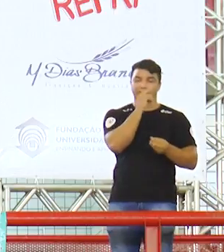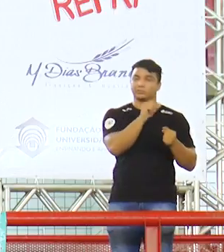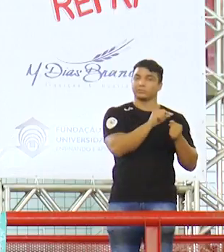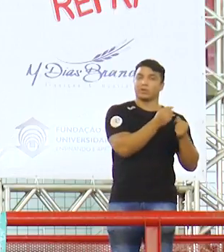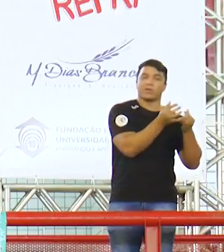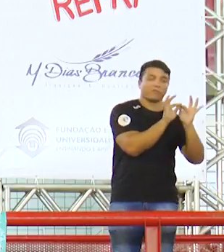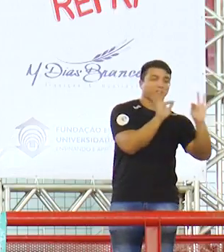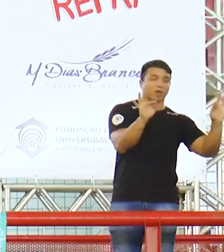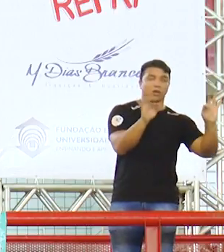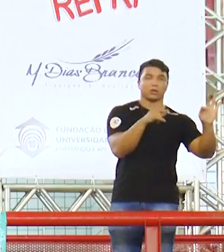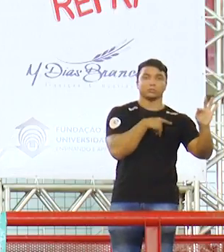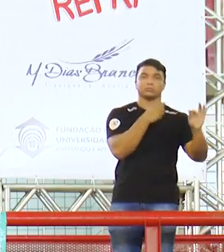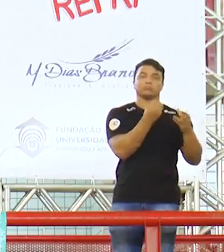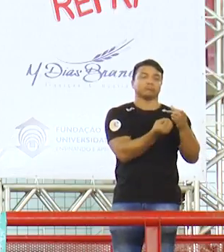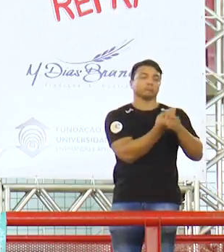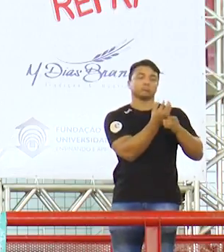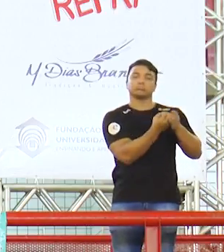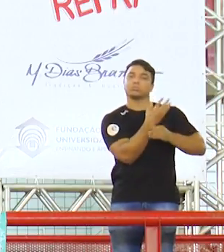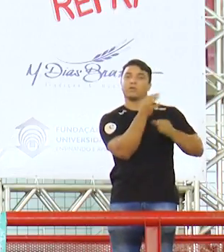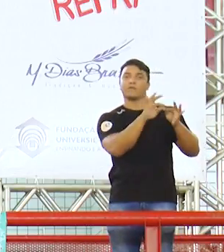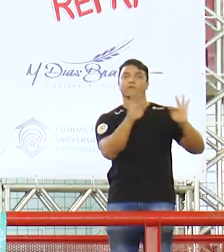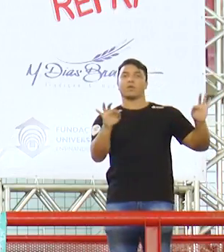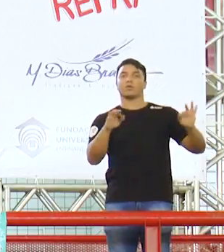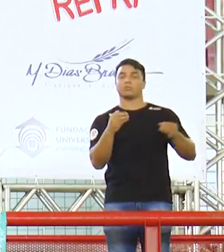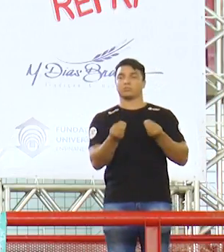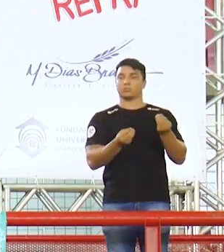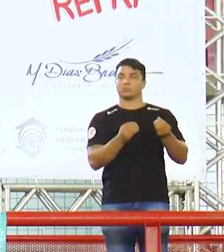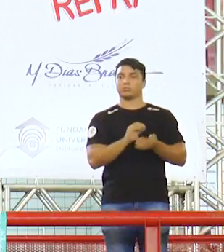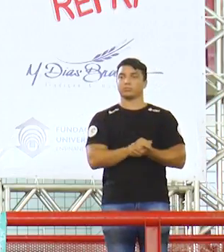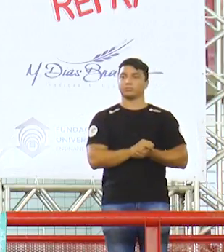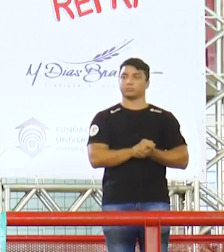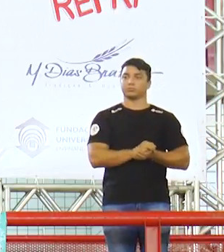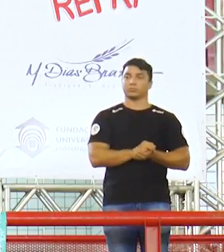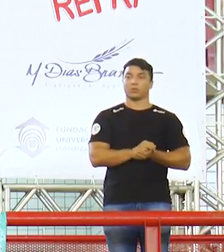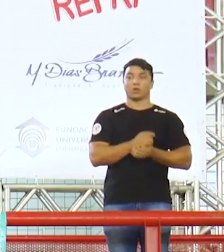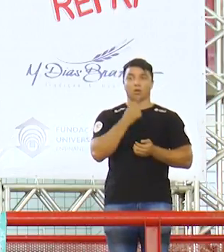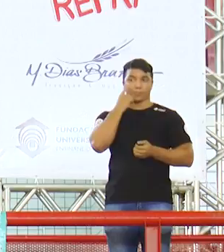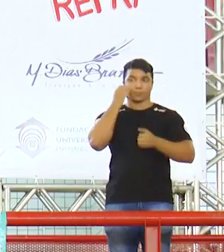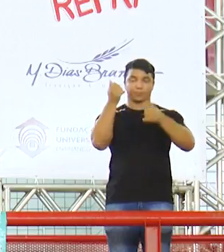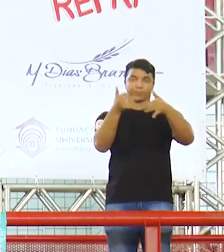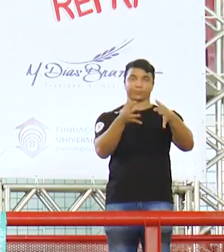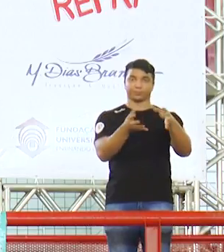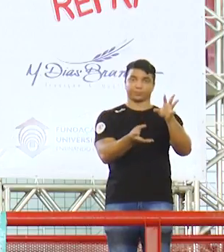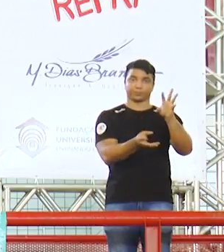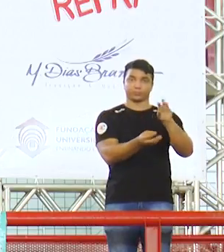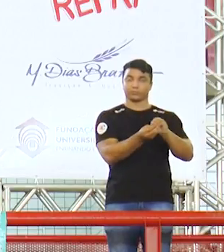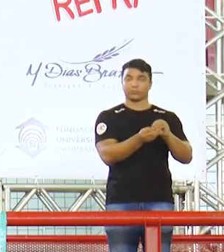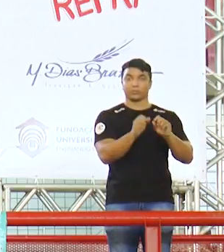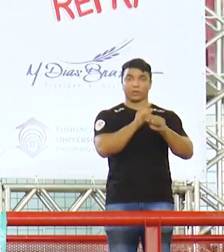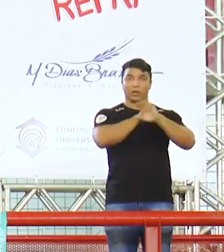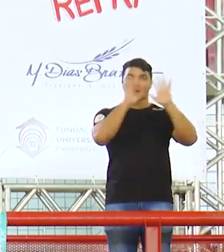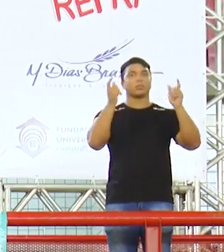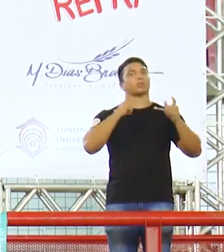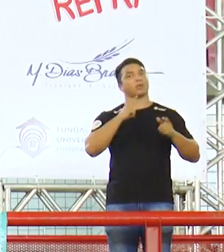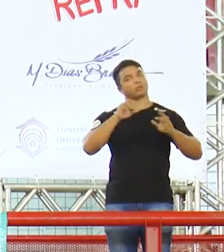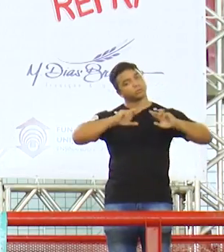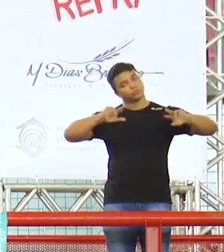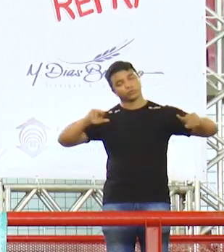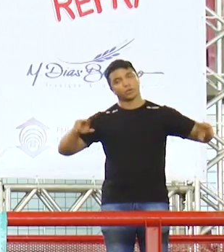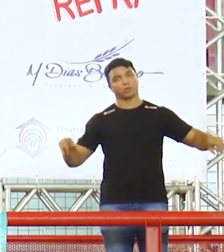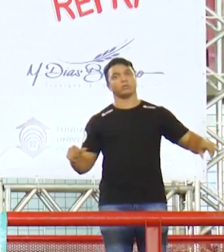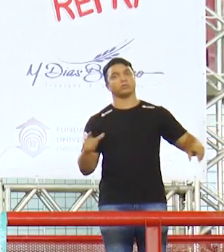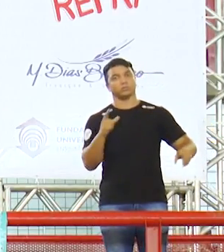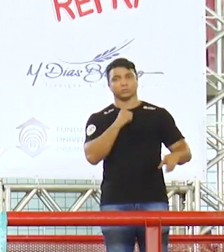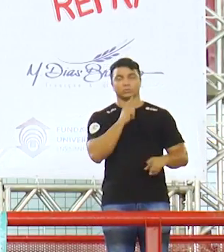confecção, à elaboração da frase. Eu queria deixar aqui bem claro que existe uma diferença